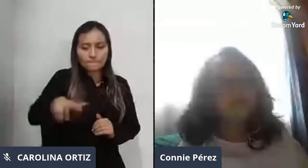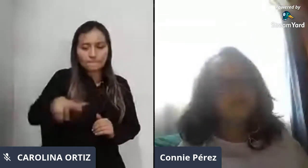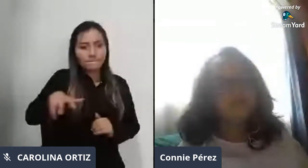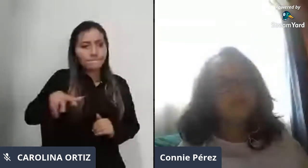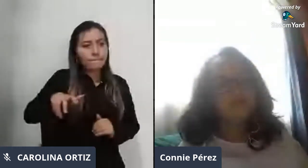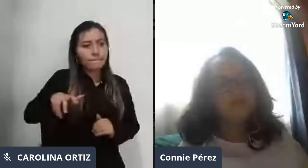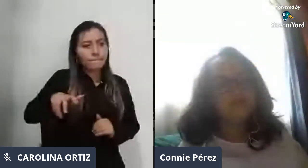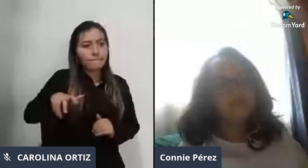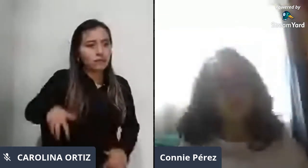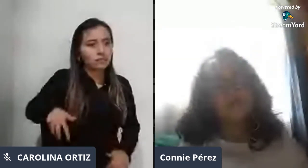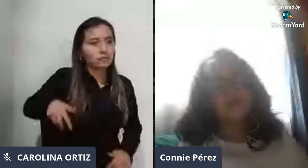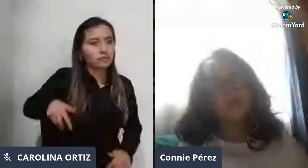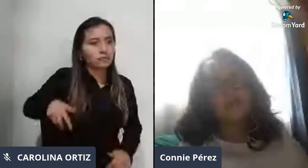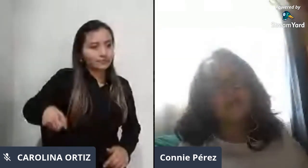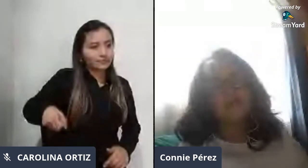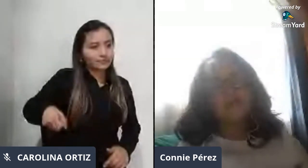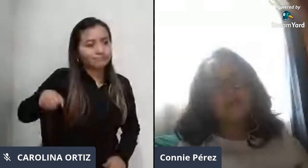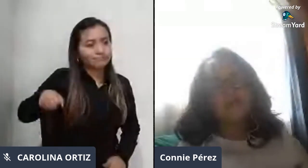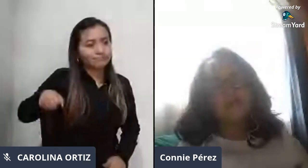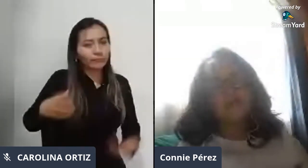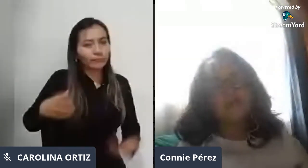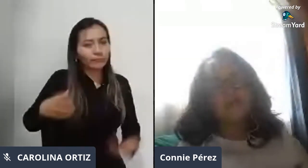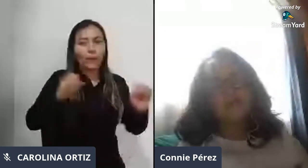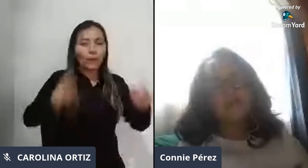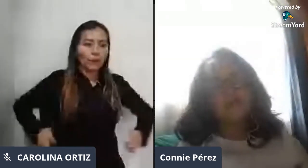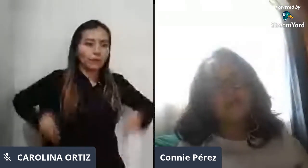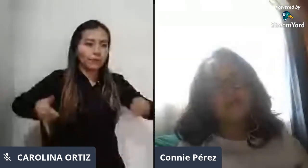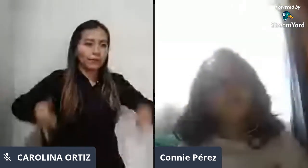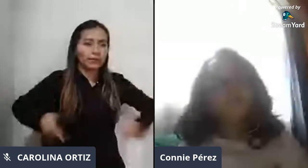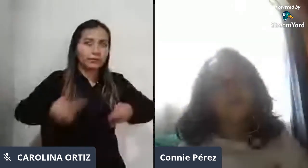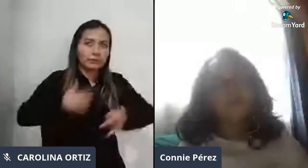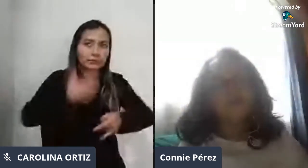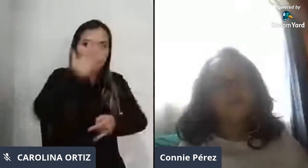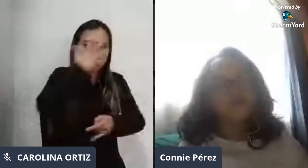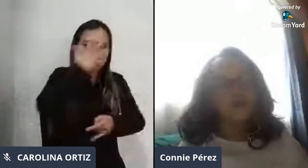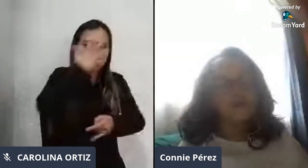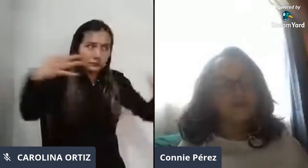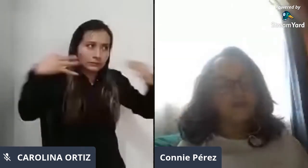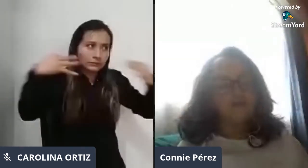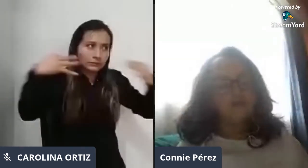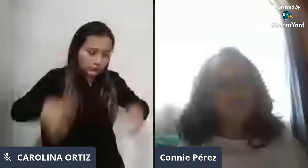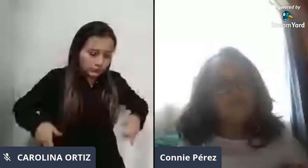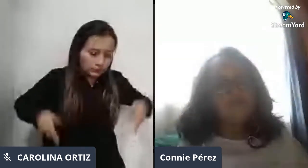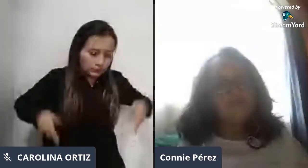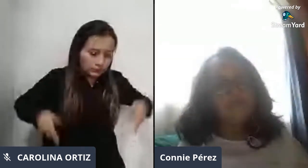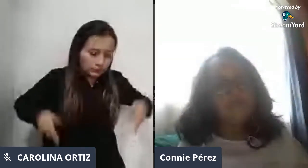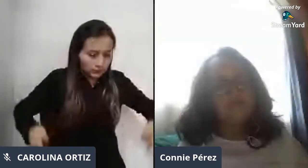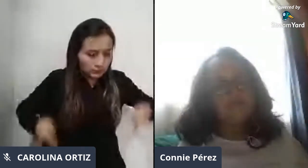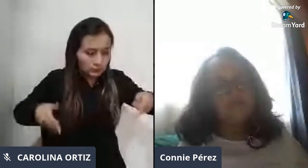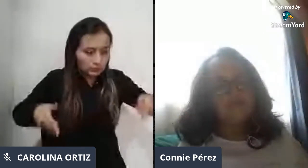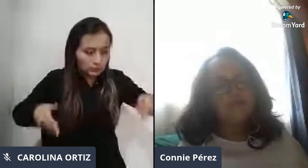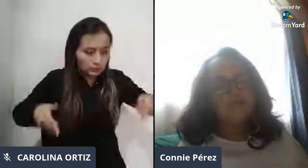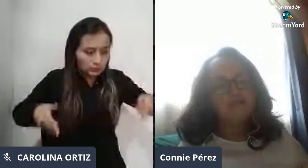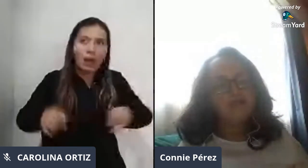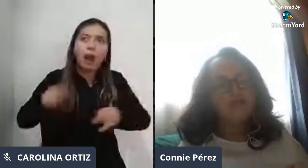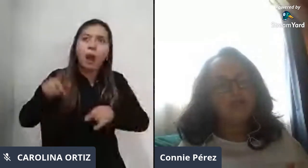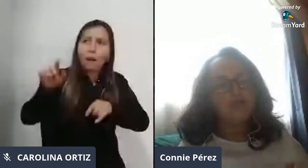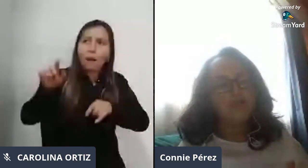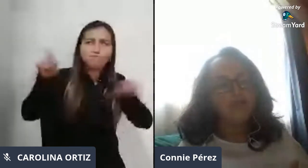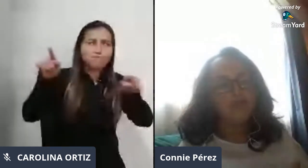que nos vean en una silla de ruedas, se ve en muchas familias, digamos,